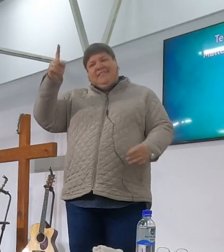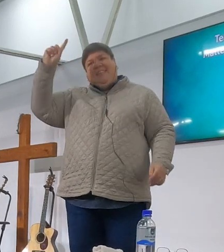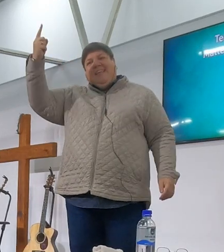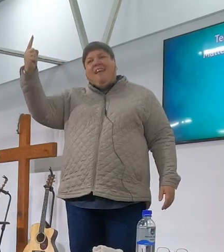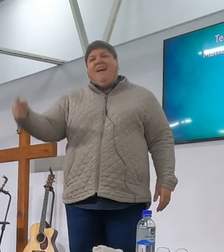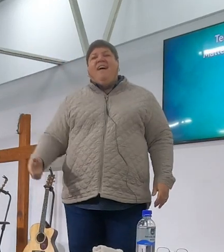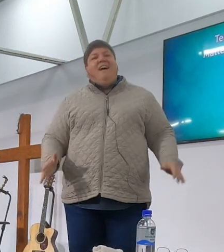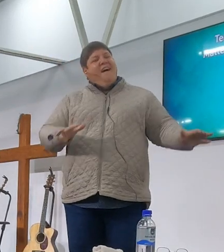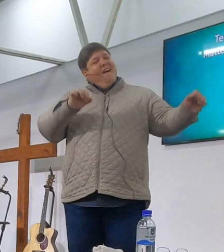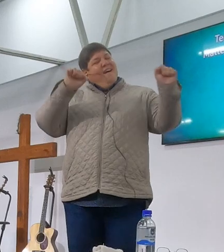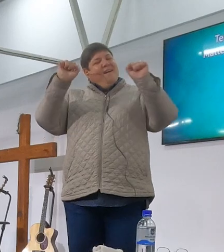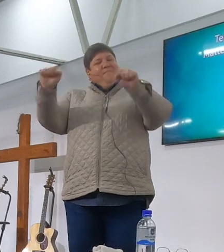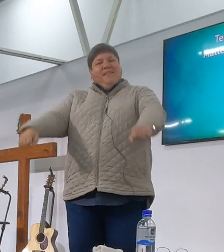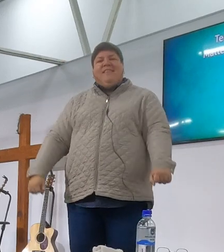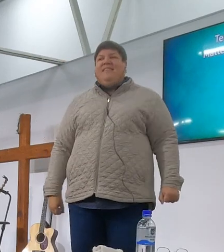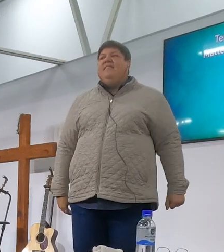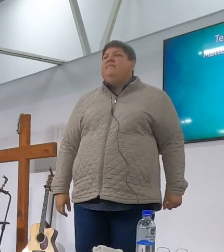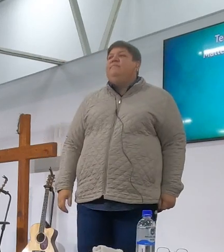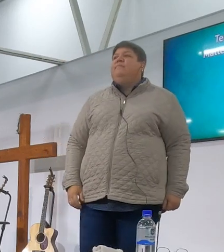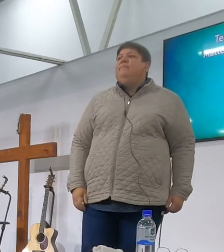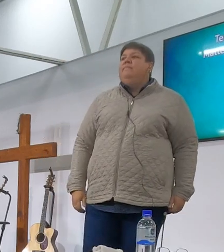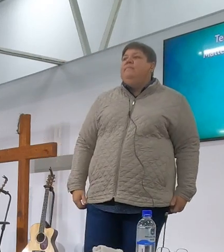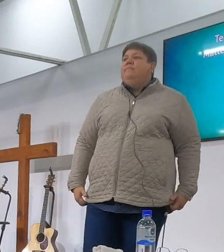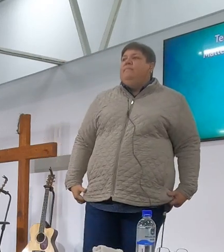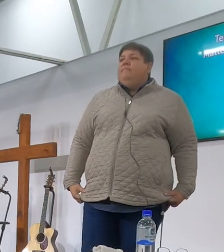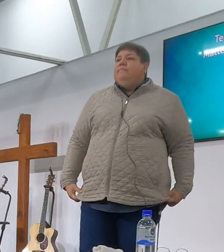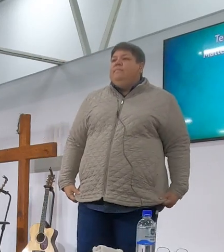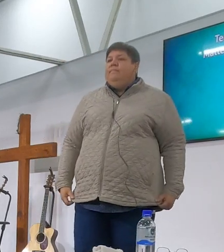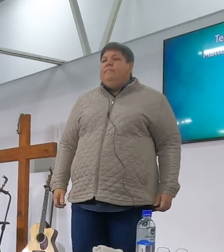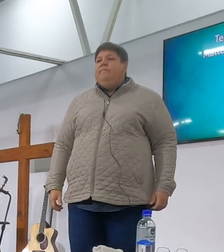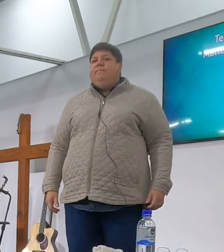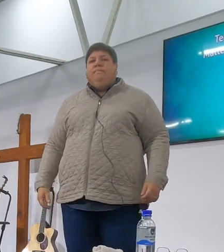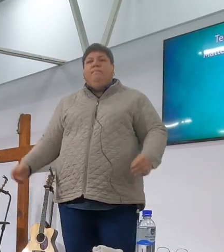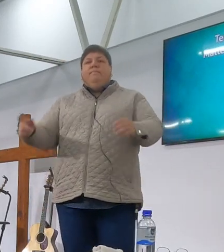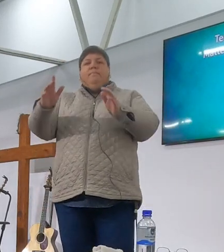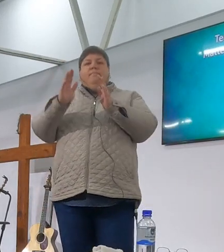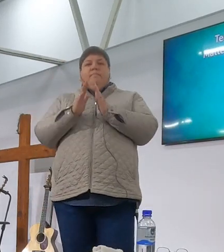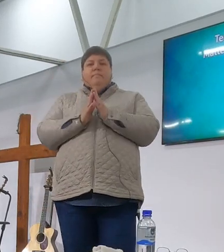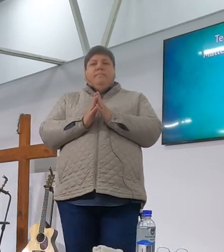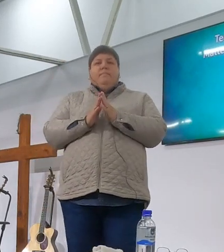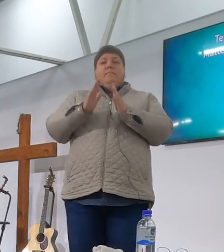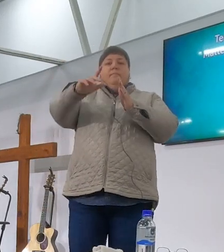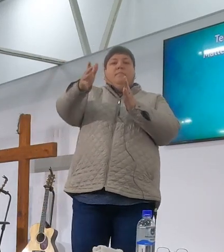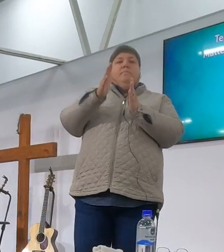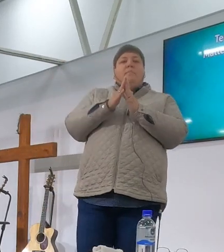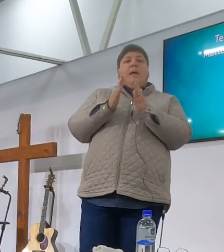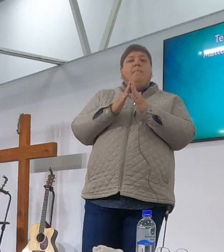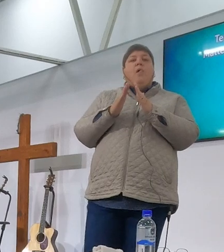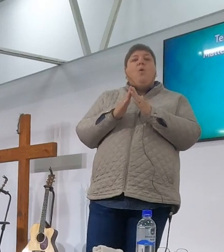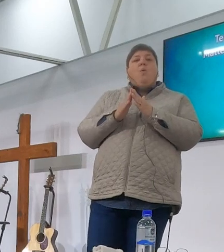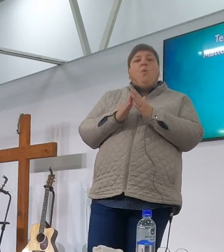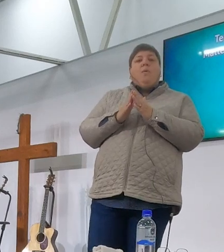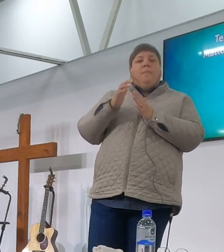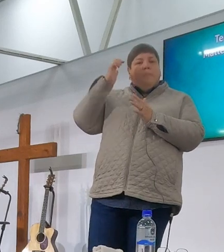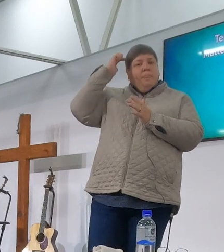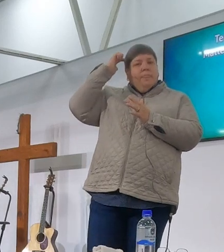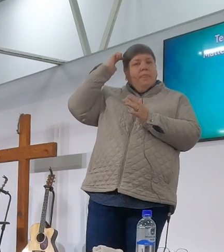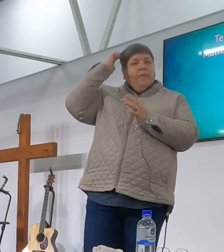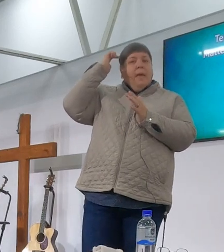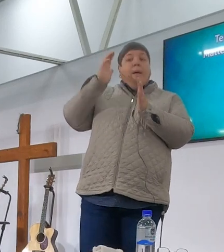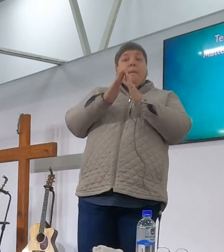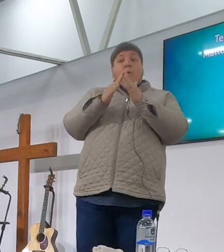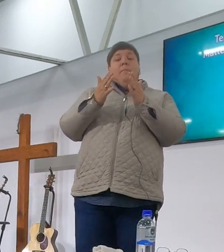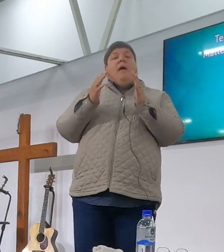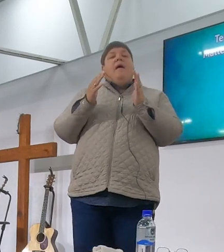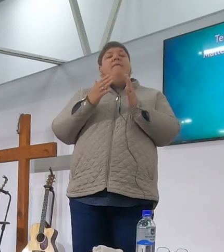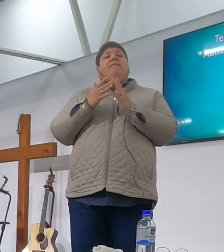is. Amen. Amen. Hartlik kom 'n bietjie uit. Jy kan jou Bybel vanoggend oopmaak by Matteus 19 en ons gaan net 'n